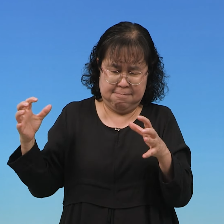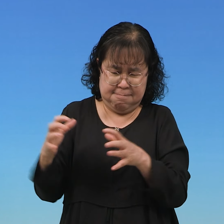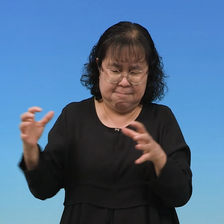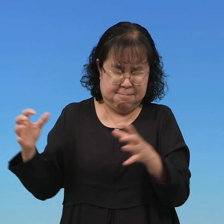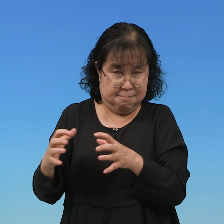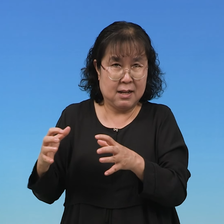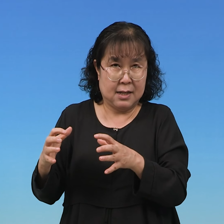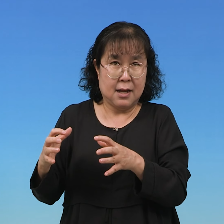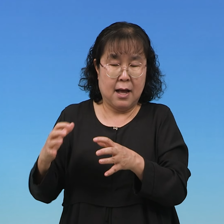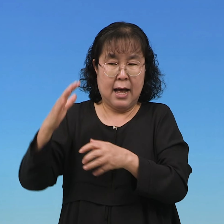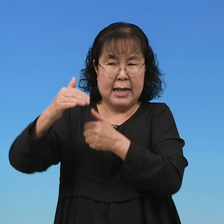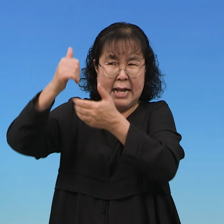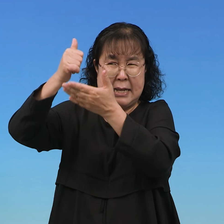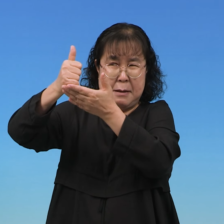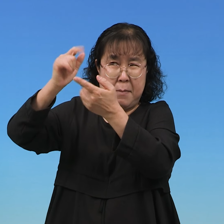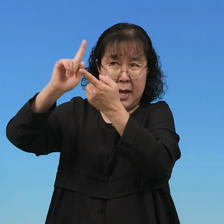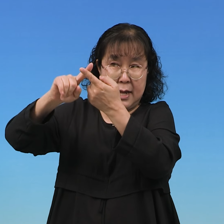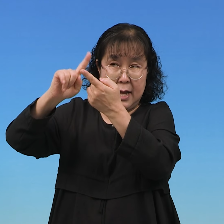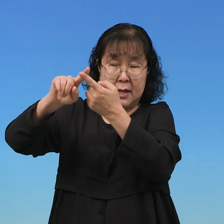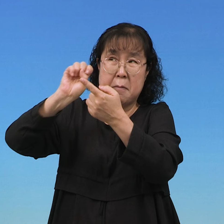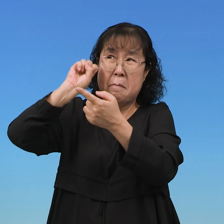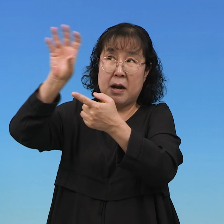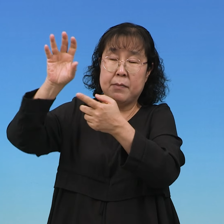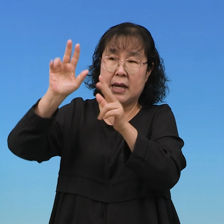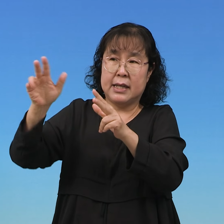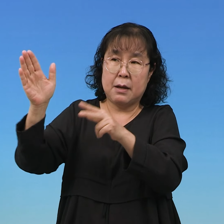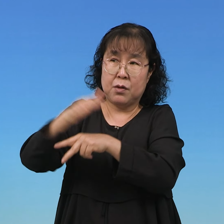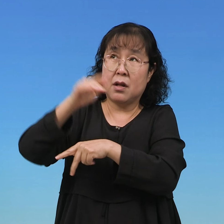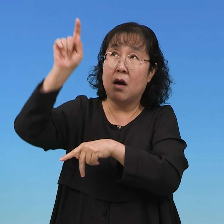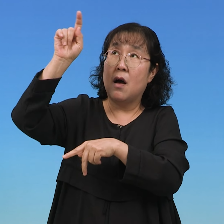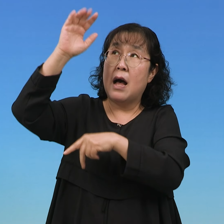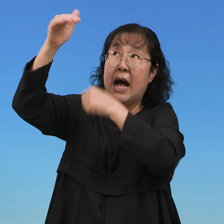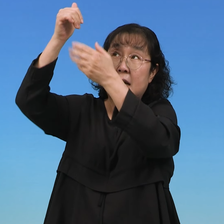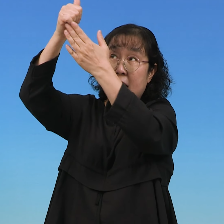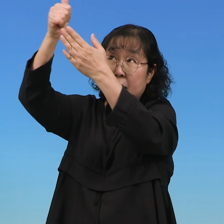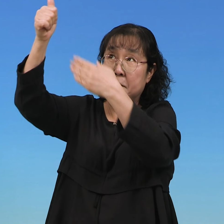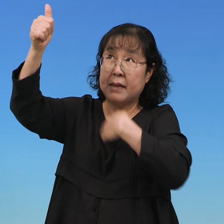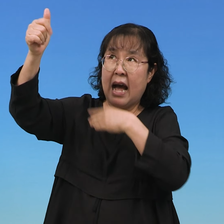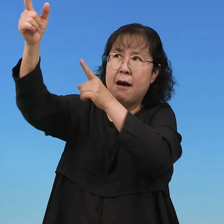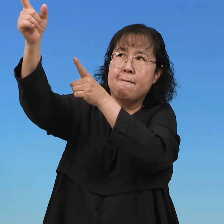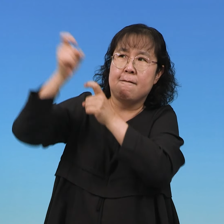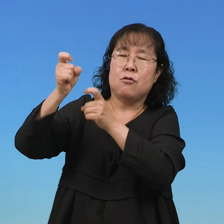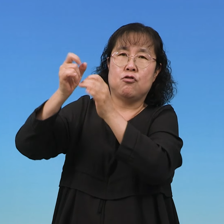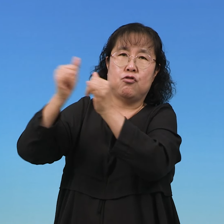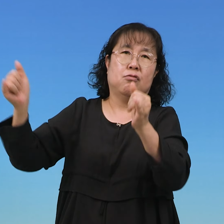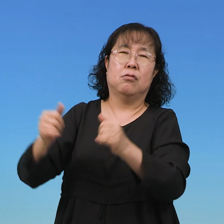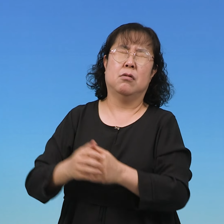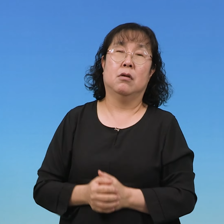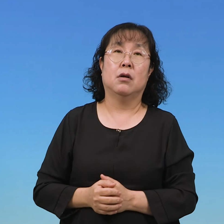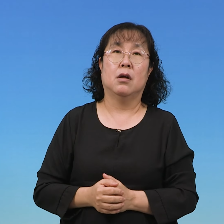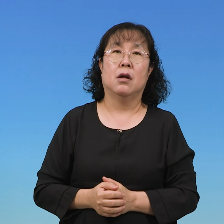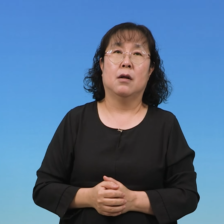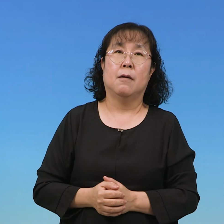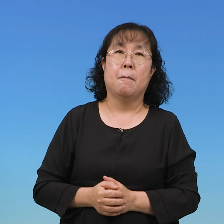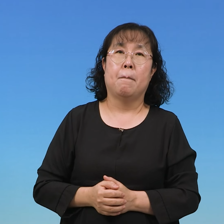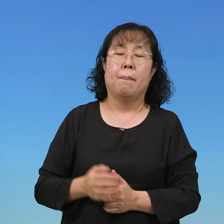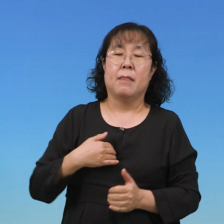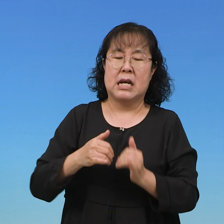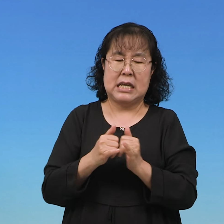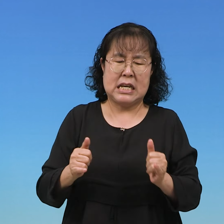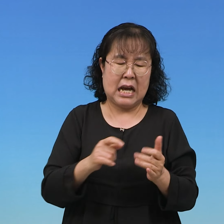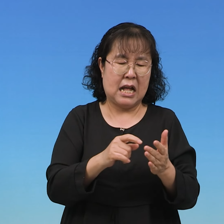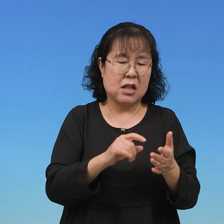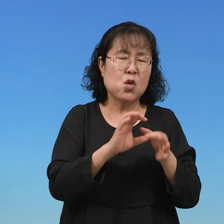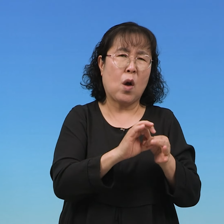이게 축적이 되니까 하나님에 대하여 이런 말을 합니다. 이제부터 당신과 나는 서로 적입니다.